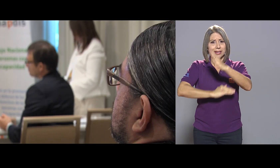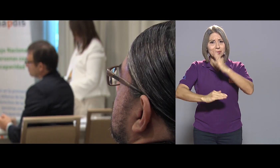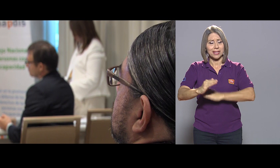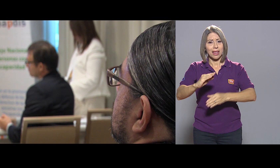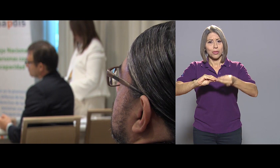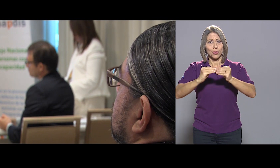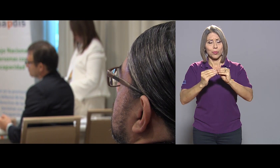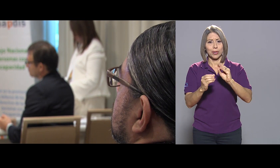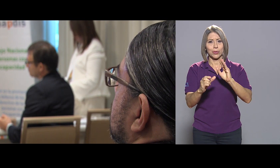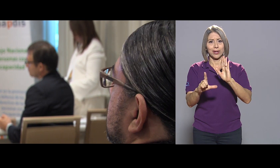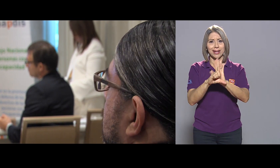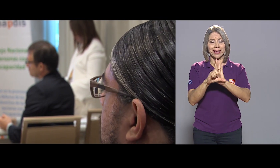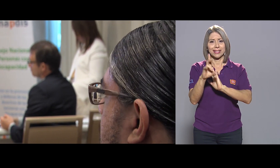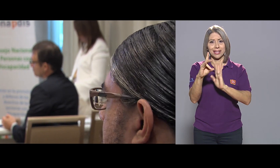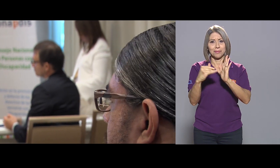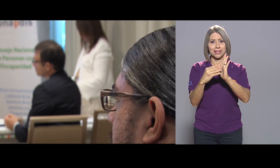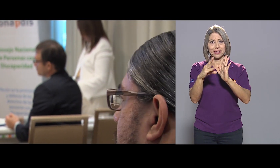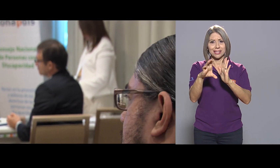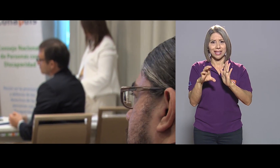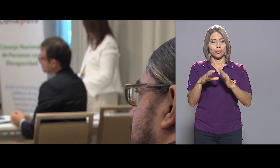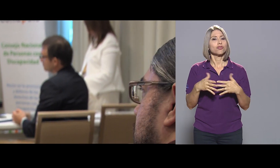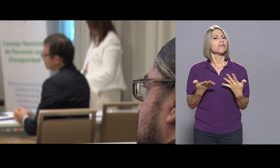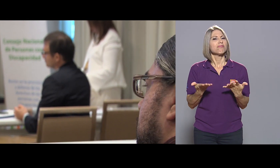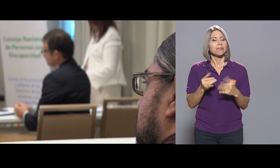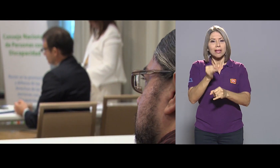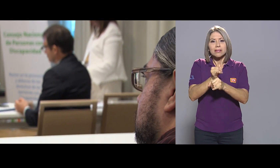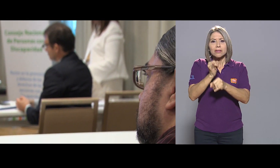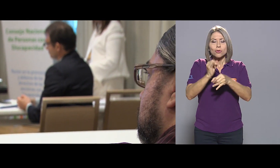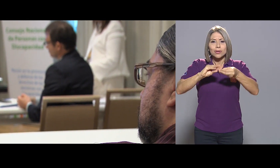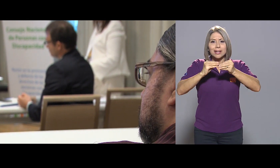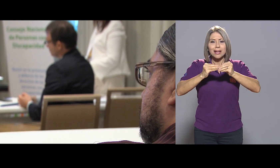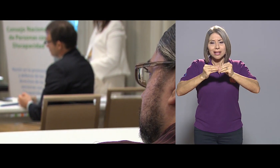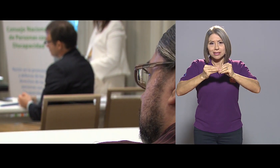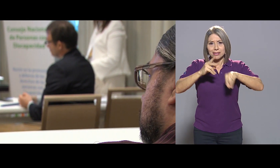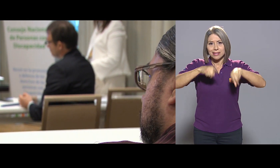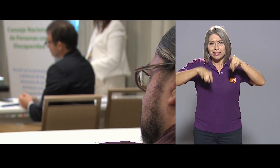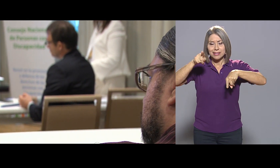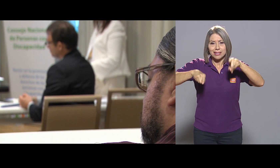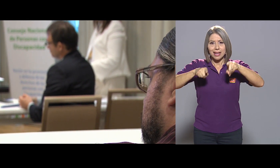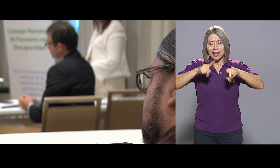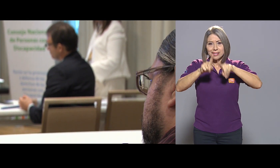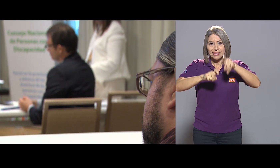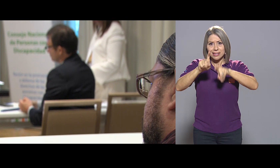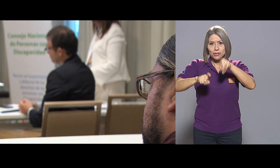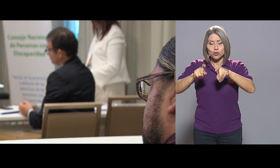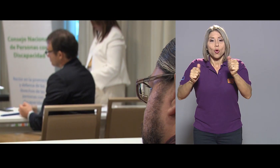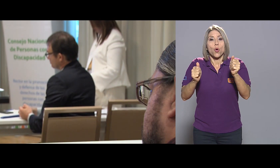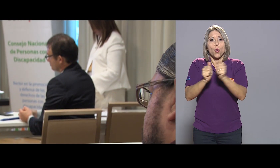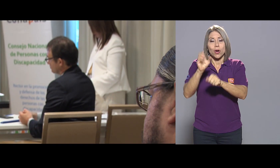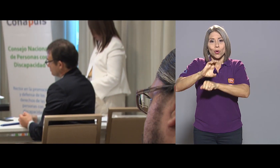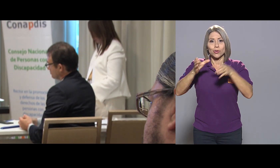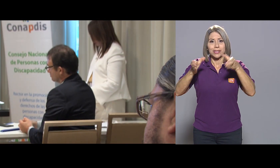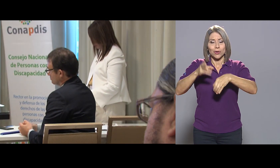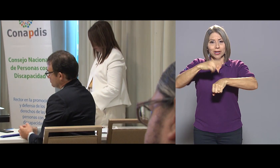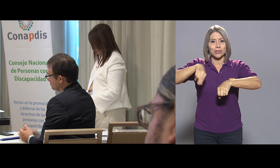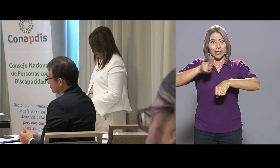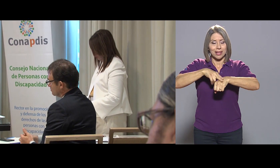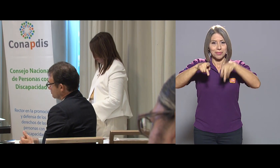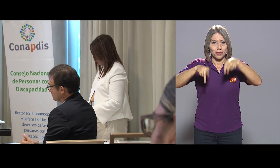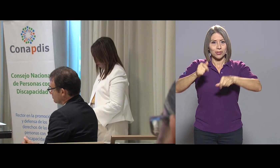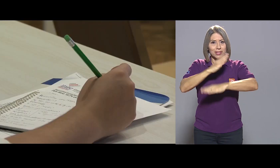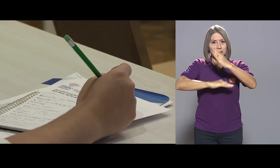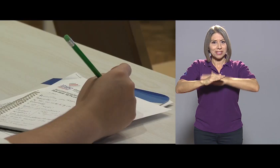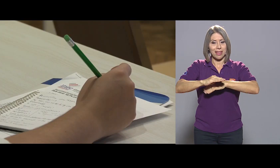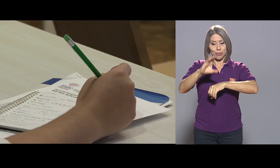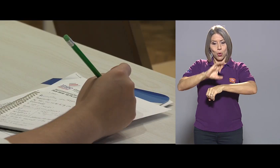Ley 7600, el Instituto Nacional de Estadística y Censos, en conjunto con el Consejo Nacional de Personas con Discapacidad,